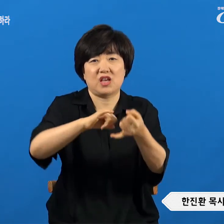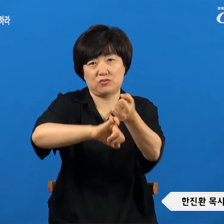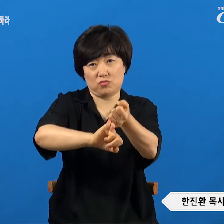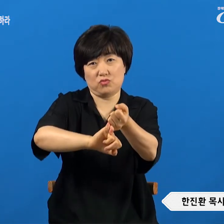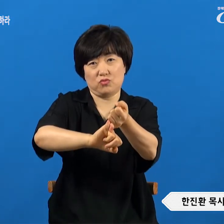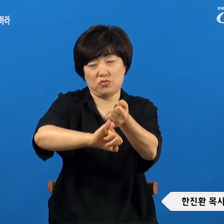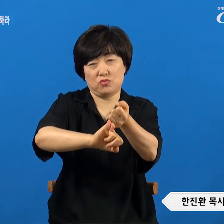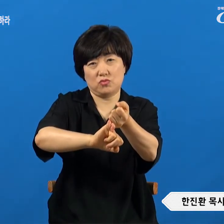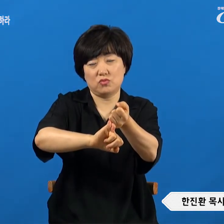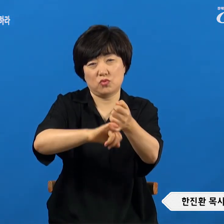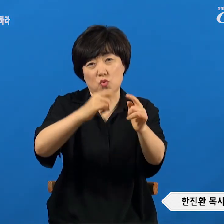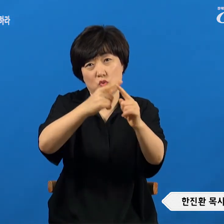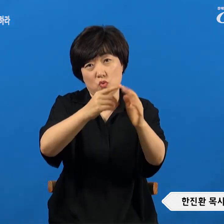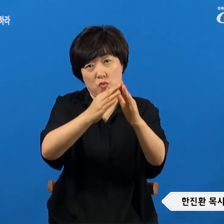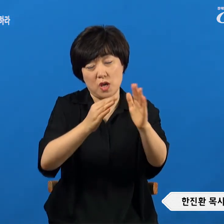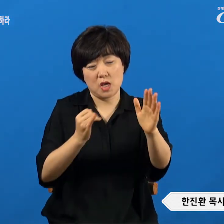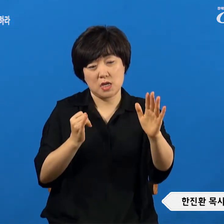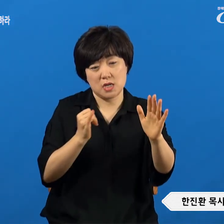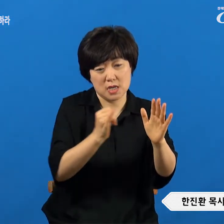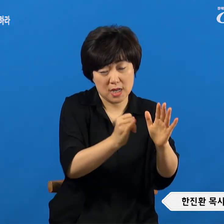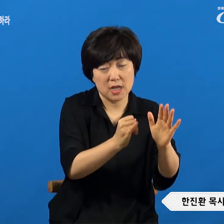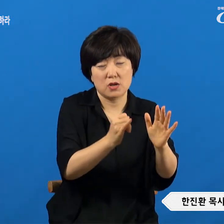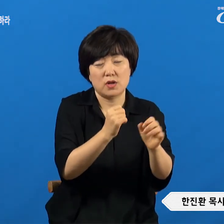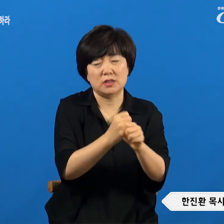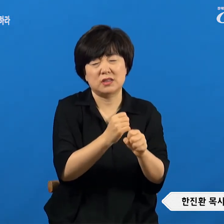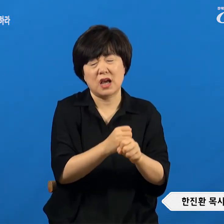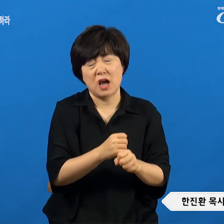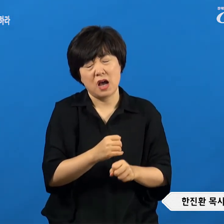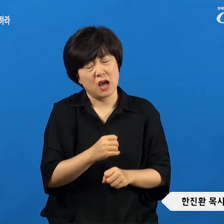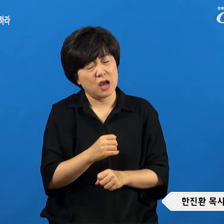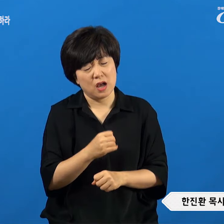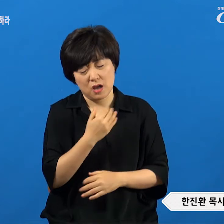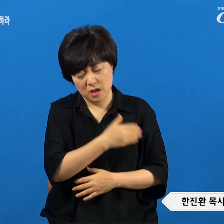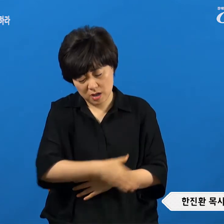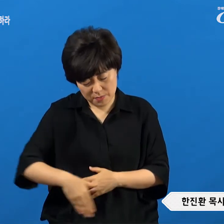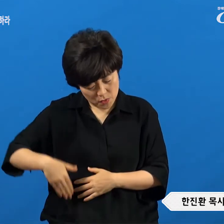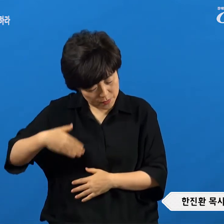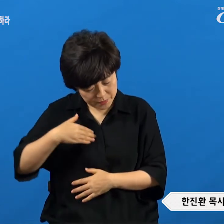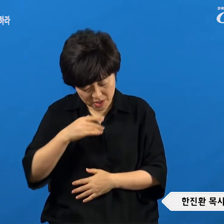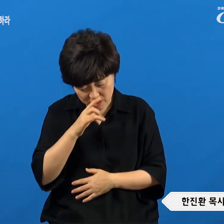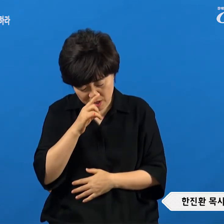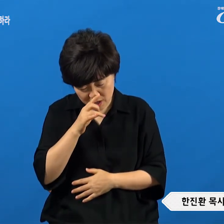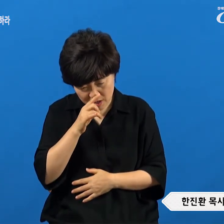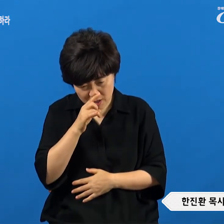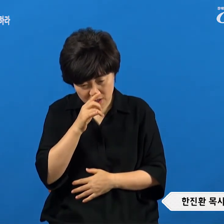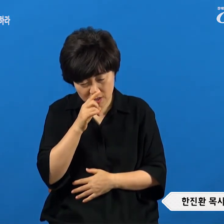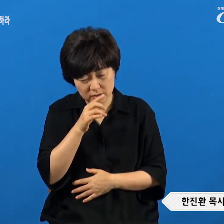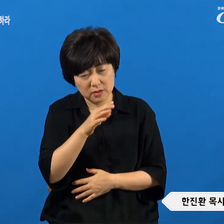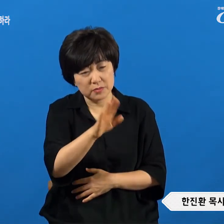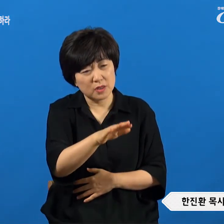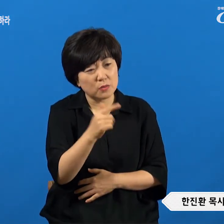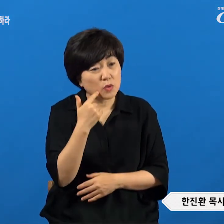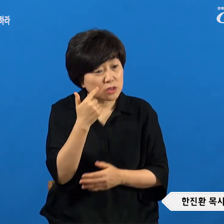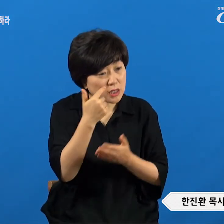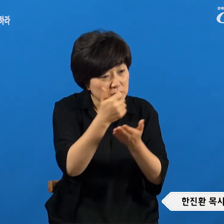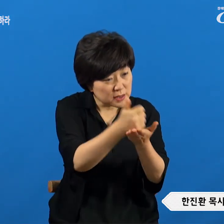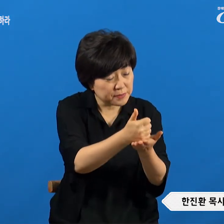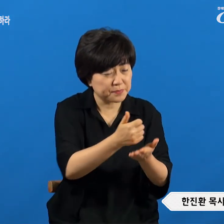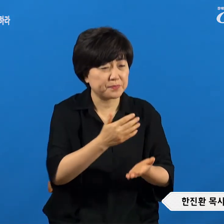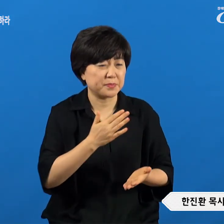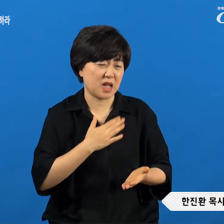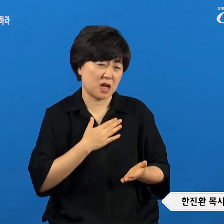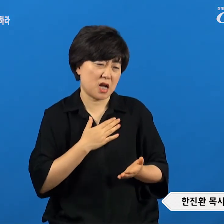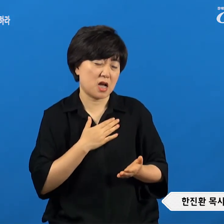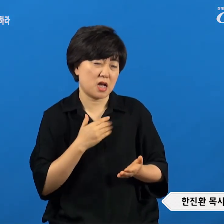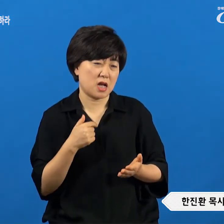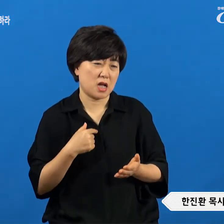도무지 할 수가 없어서 그 목사님에게 전화를 걸었습니다. 목사님, 제가 지금 간증 집회를 인도할